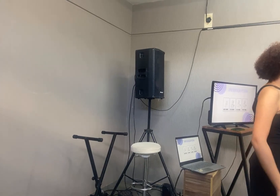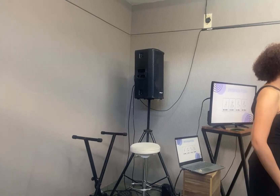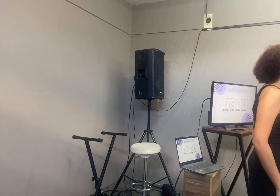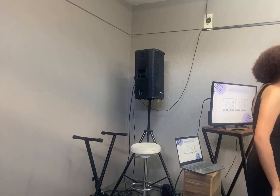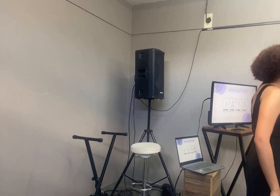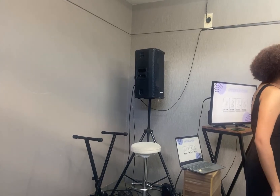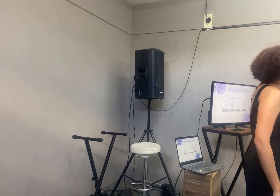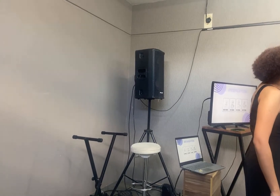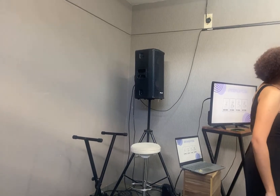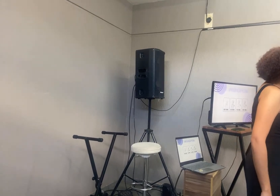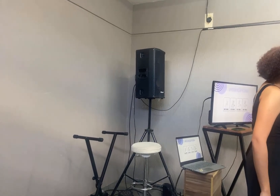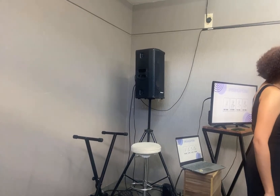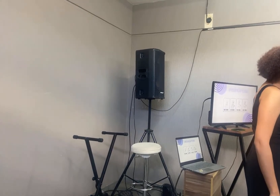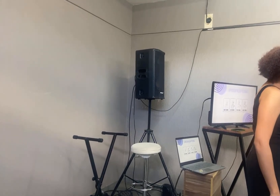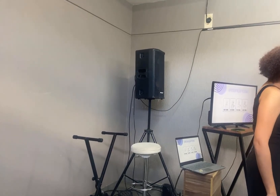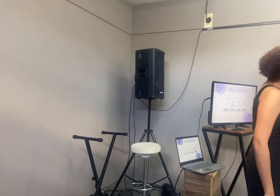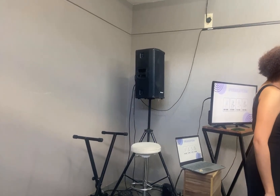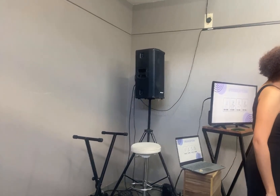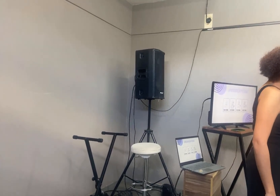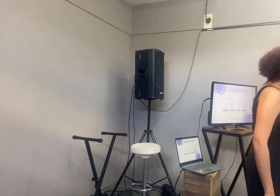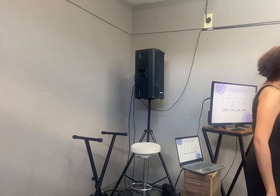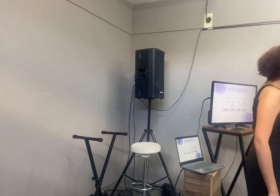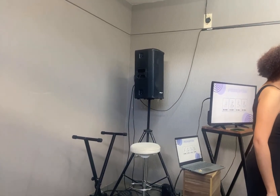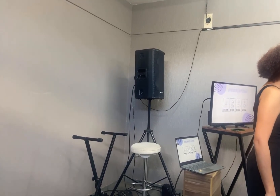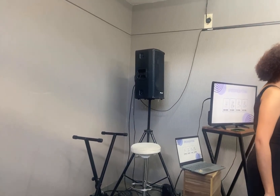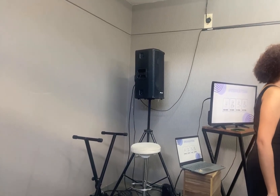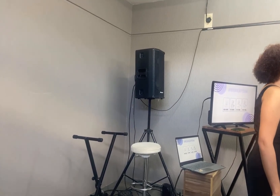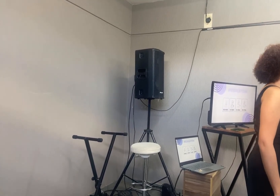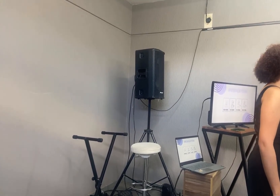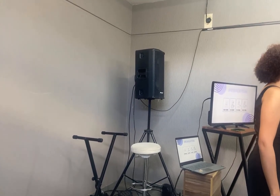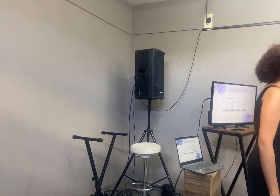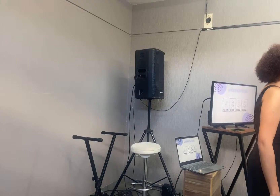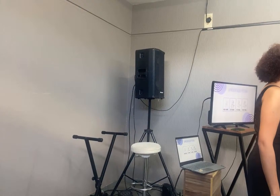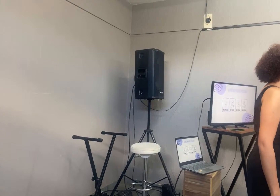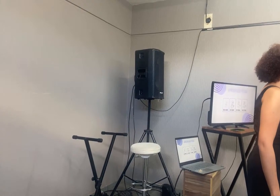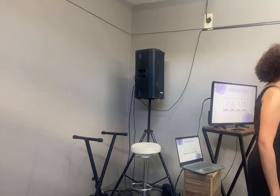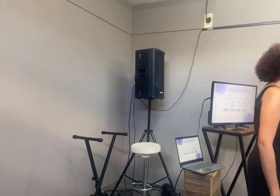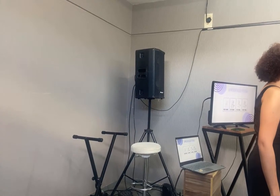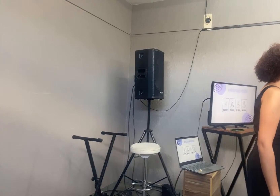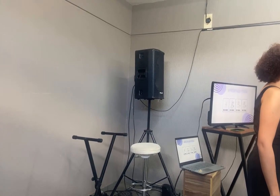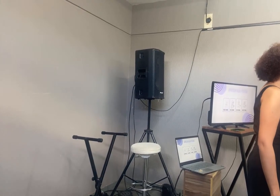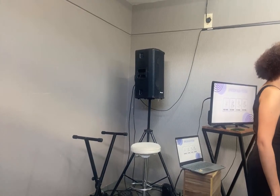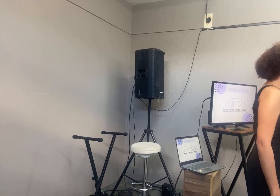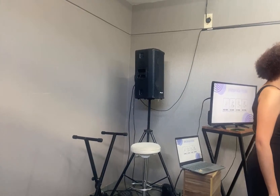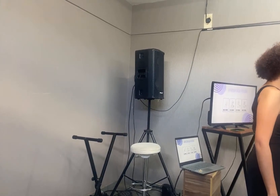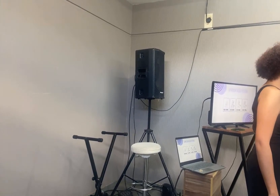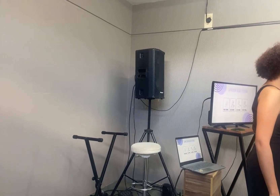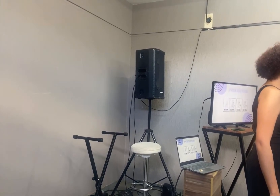Atriz. Ó, prazer em conhecer você.